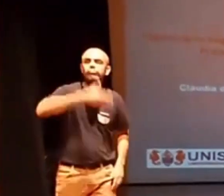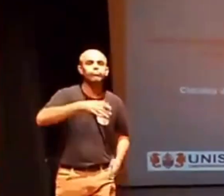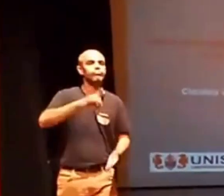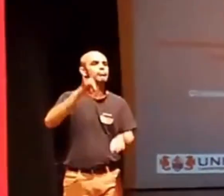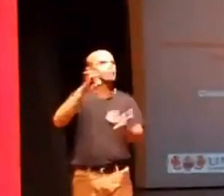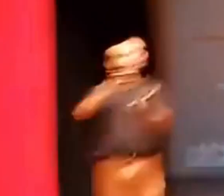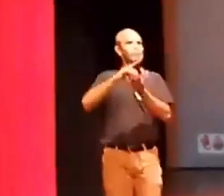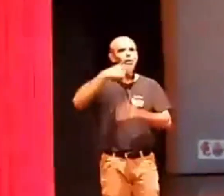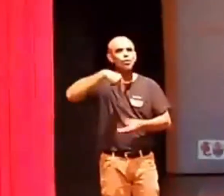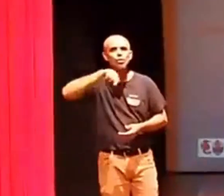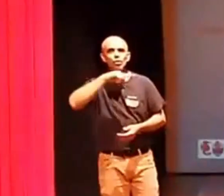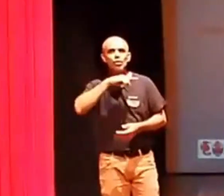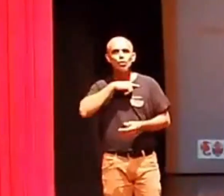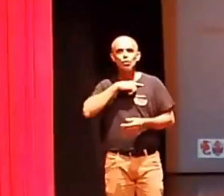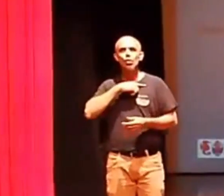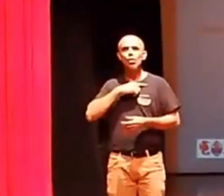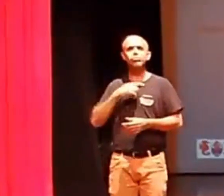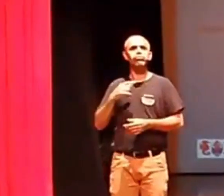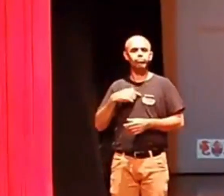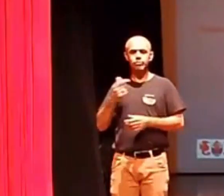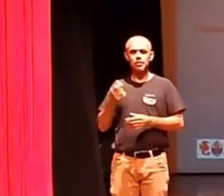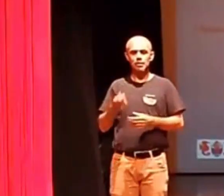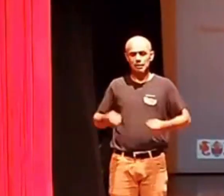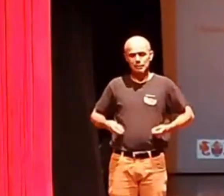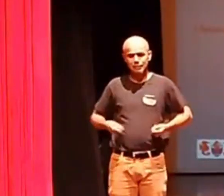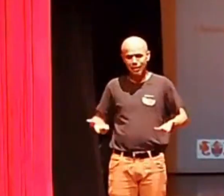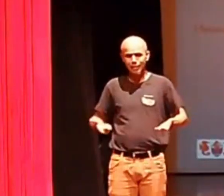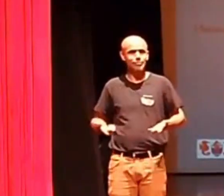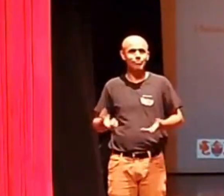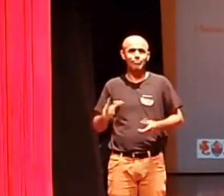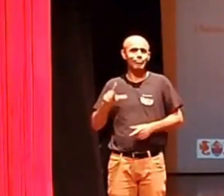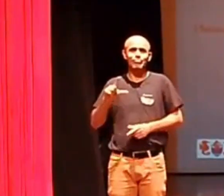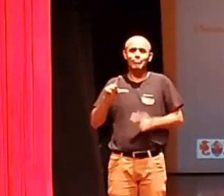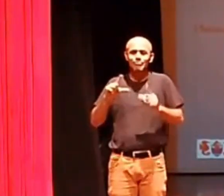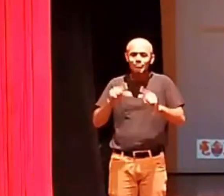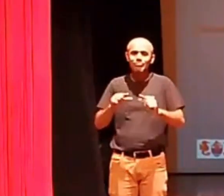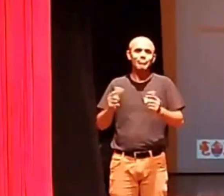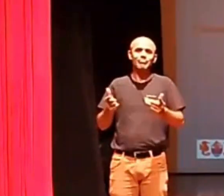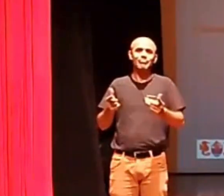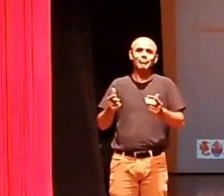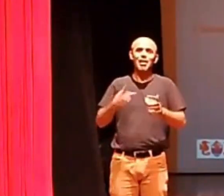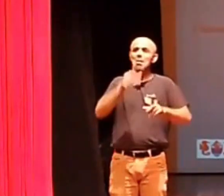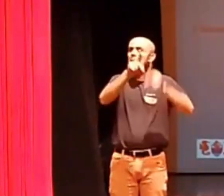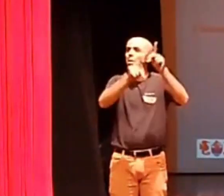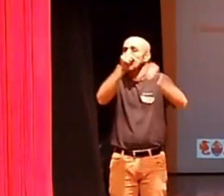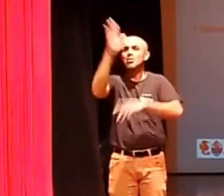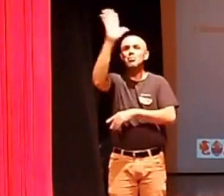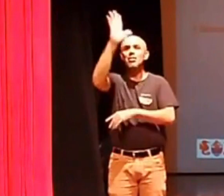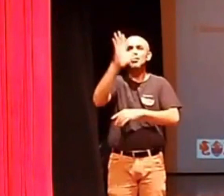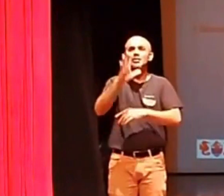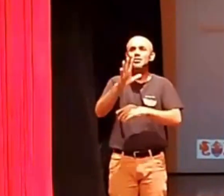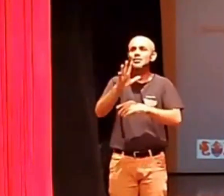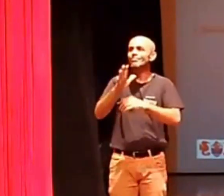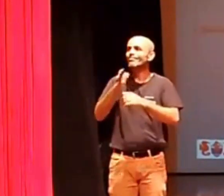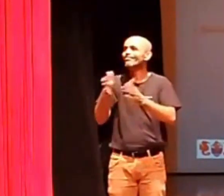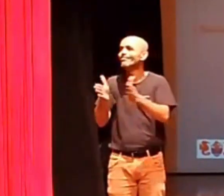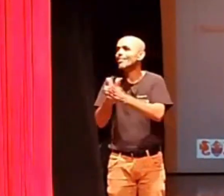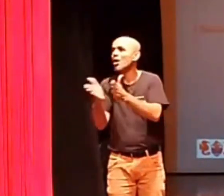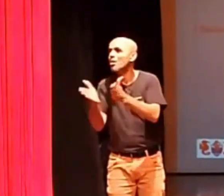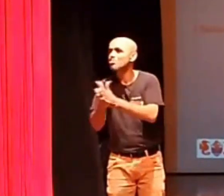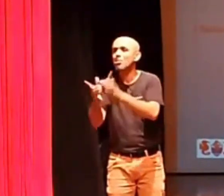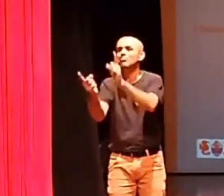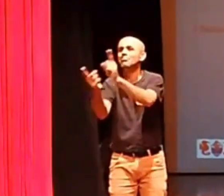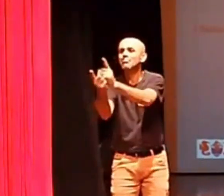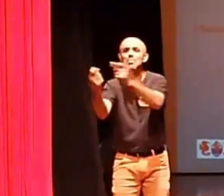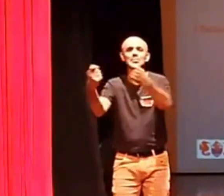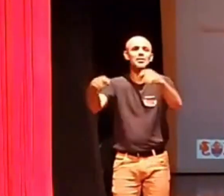vai ter custo-efetividade, vai gastar muito menos. Uma população do Brasil que é tão carente, que precisa de tanto atendimento,